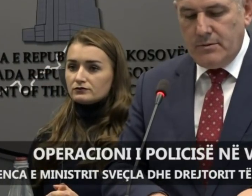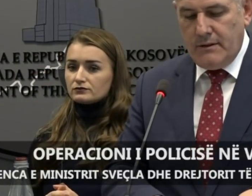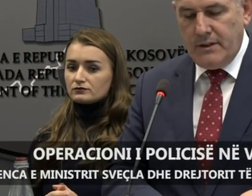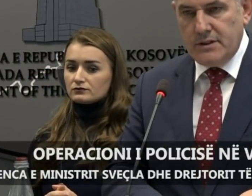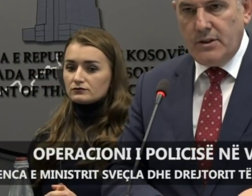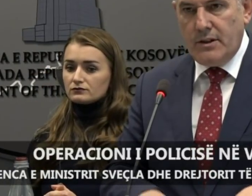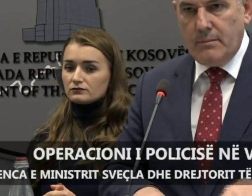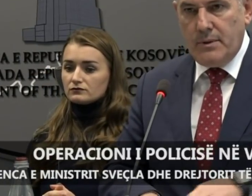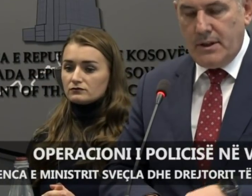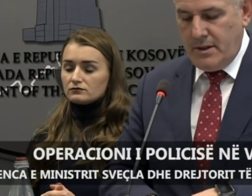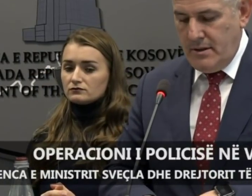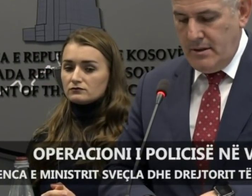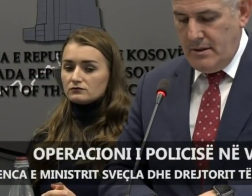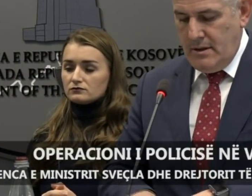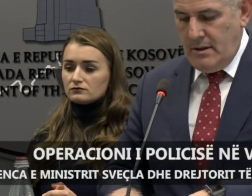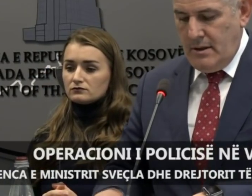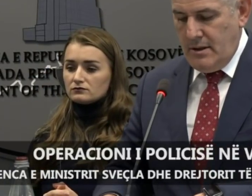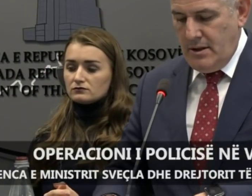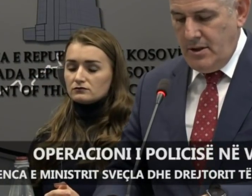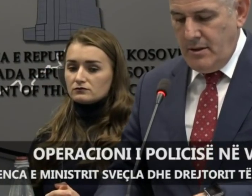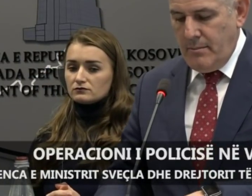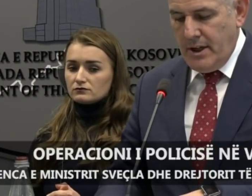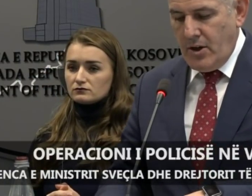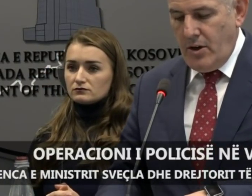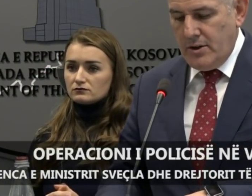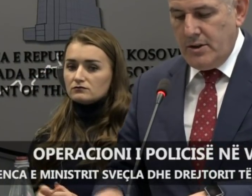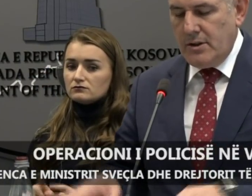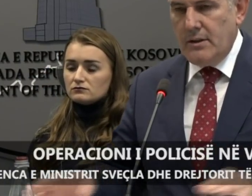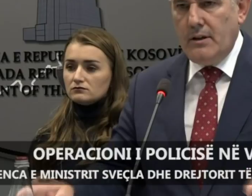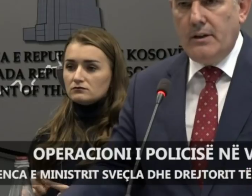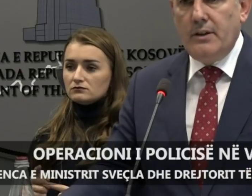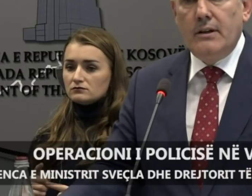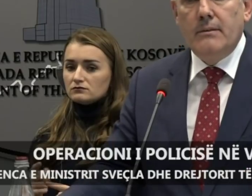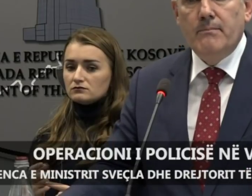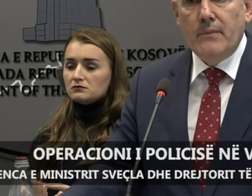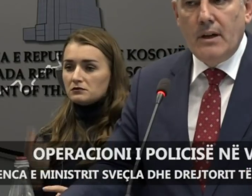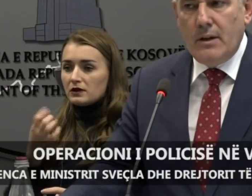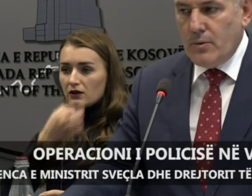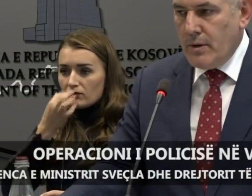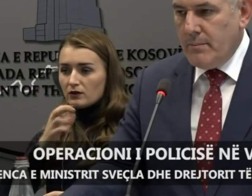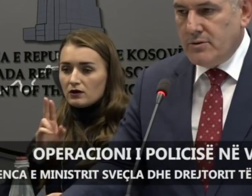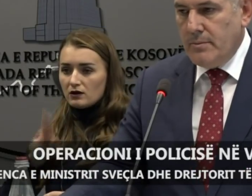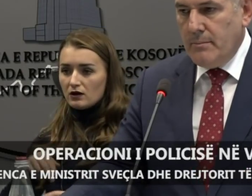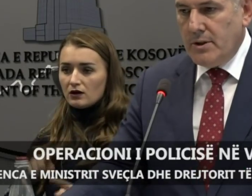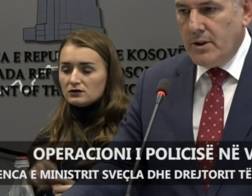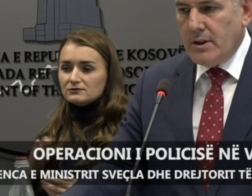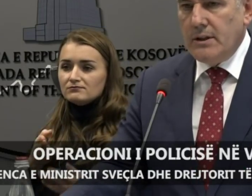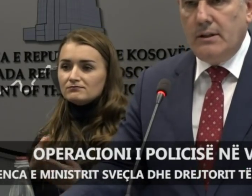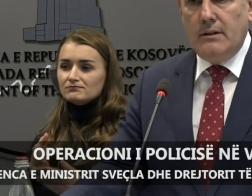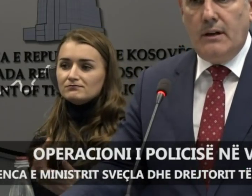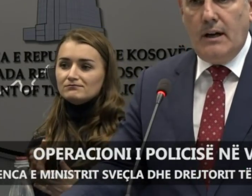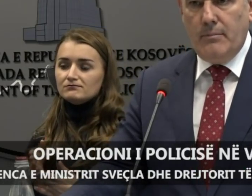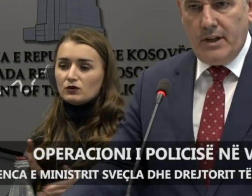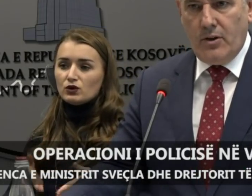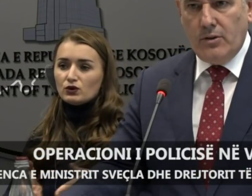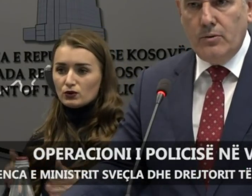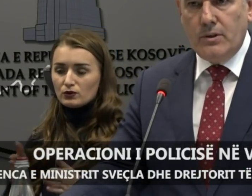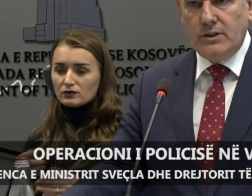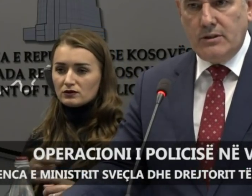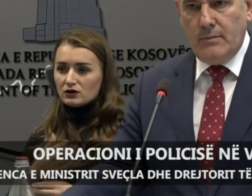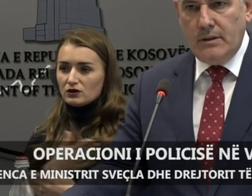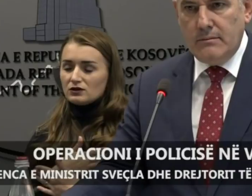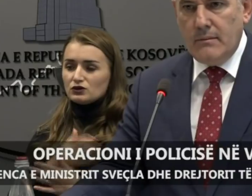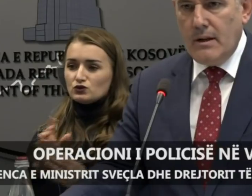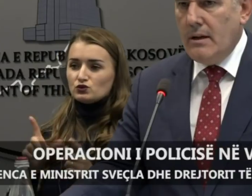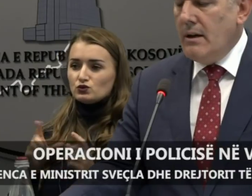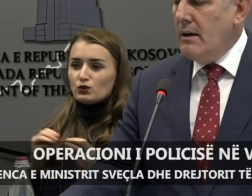informacione fillestare për një barikadë në rrugën për zubin pëtok, ajo barikad nuk